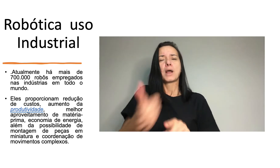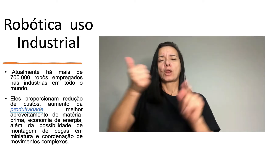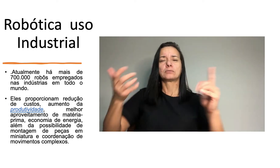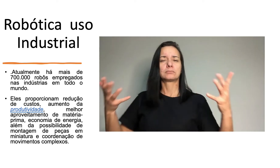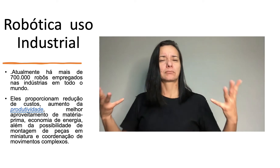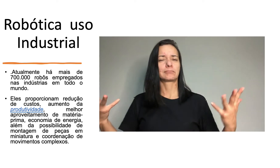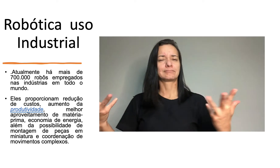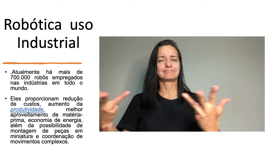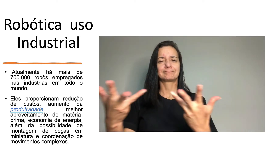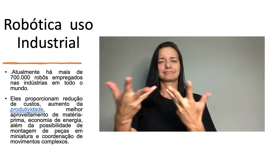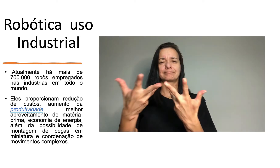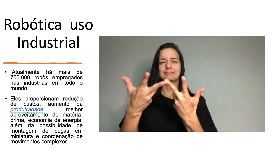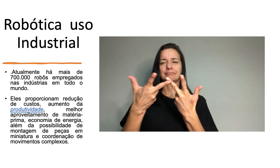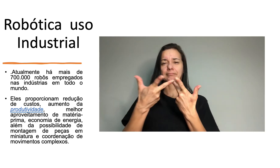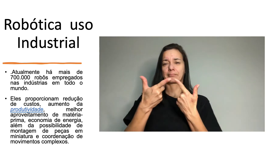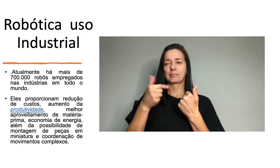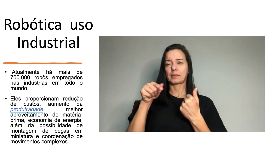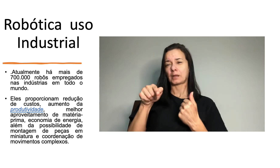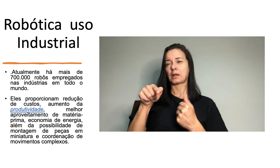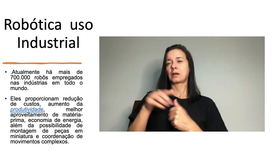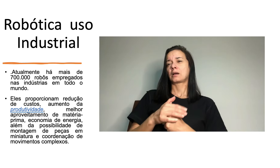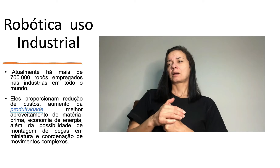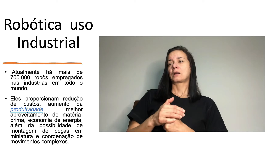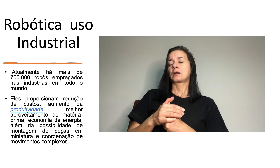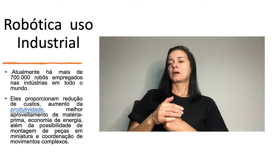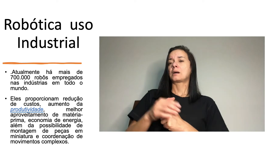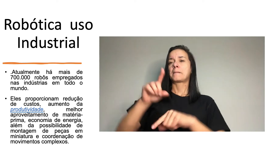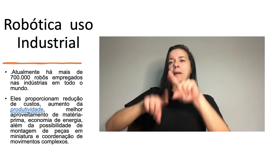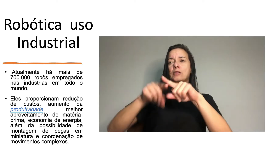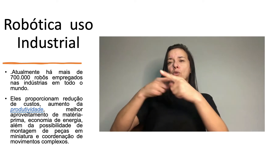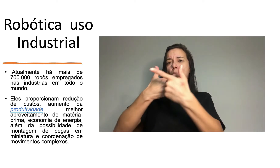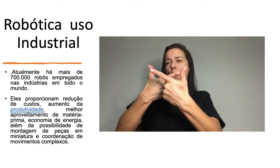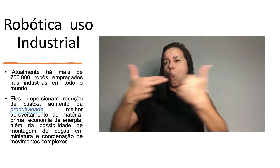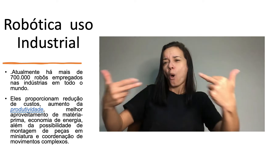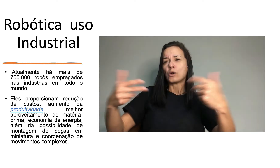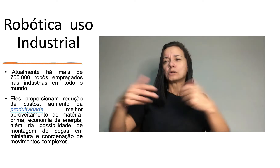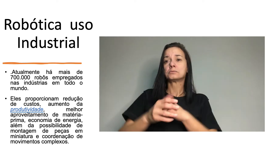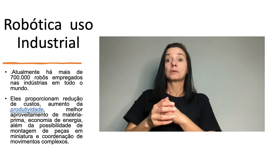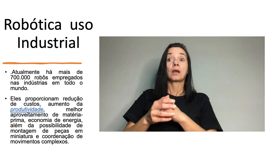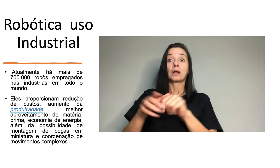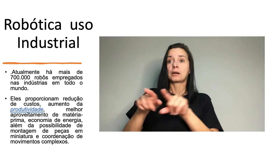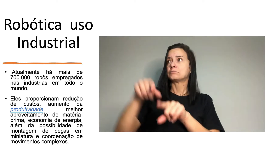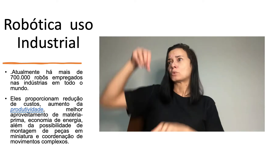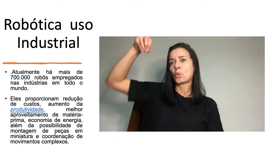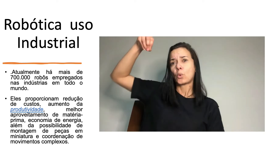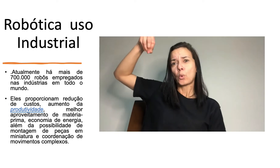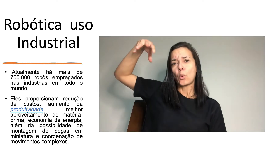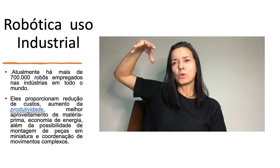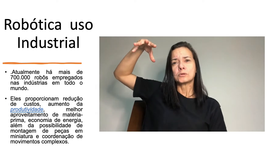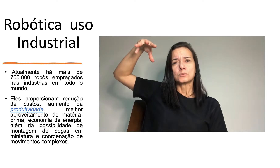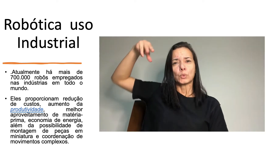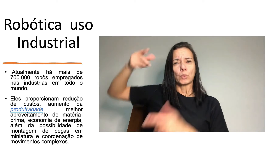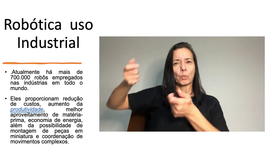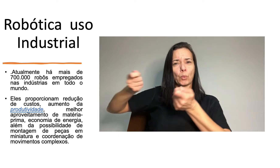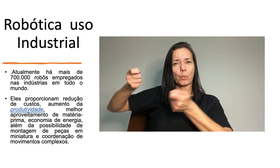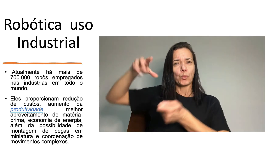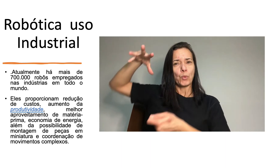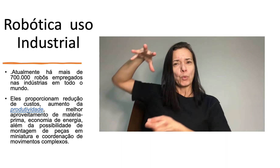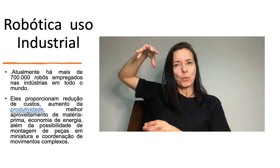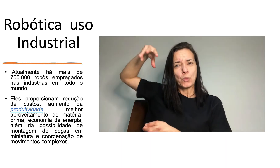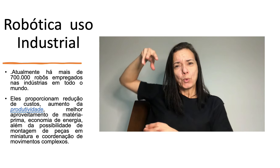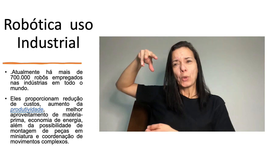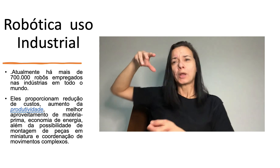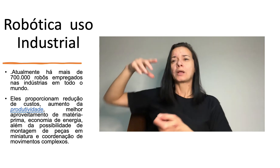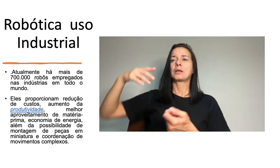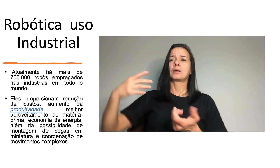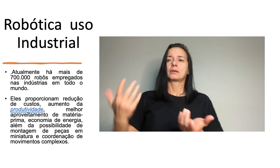aumento da produtividade e melhor aproveitamento da matéria-prima, economia de